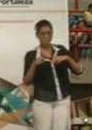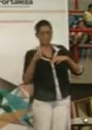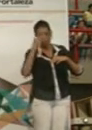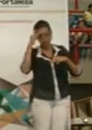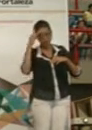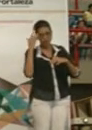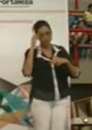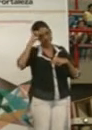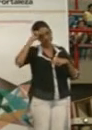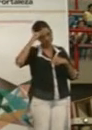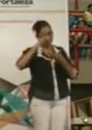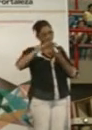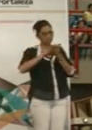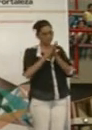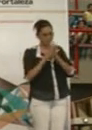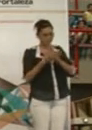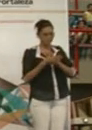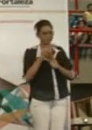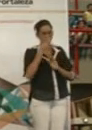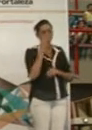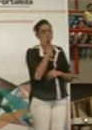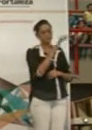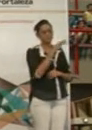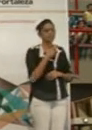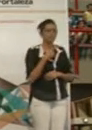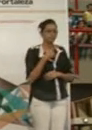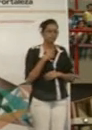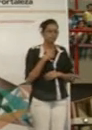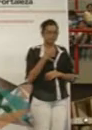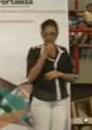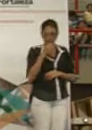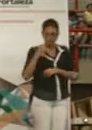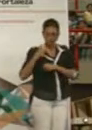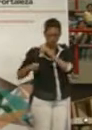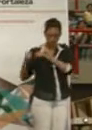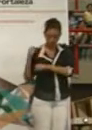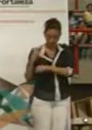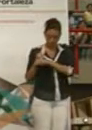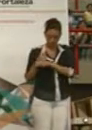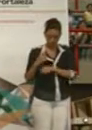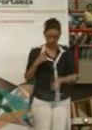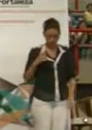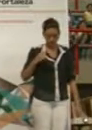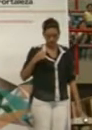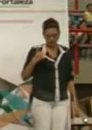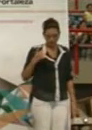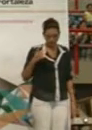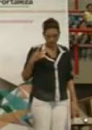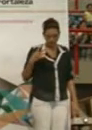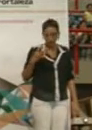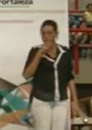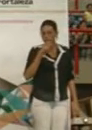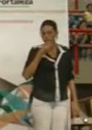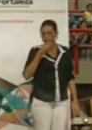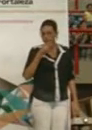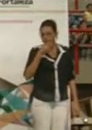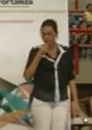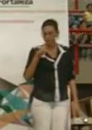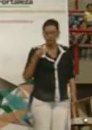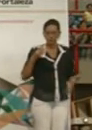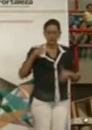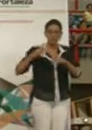também acontece dentro de campo. Ano passado, um jogador grego, ao fazer um gol, ele